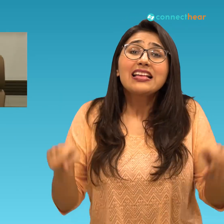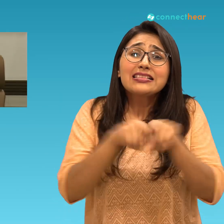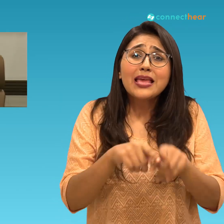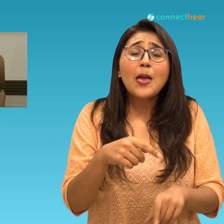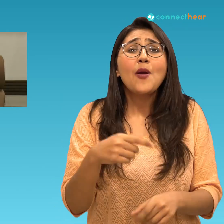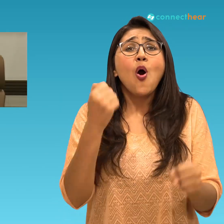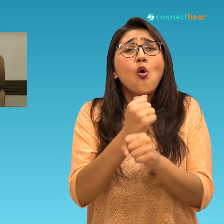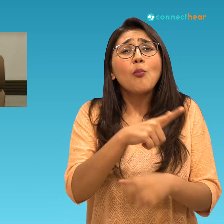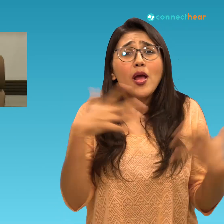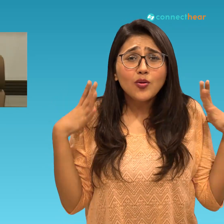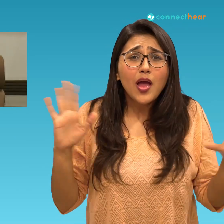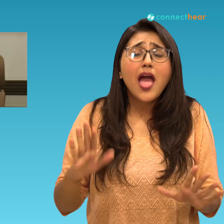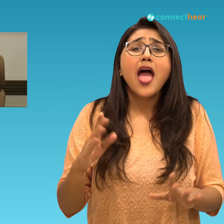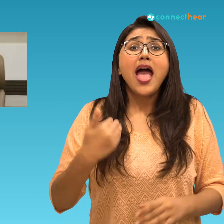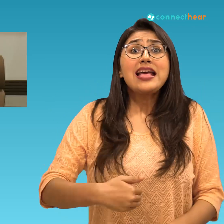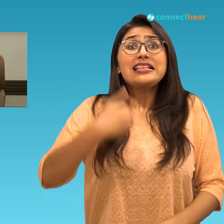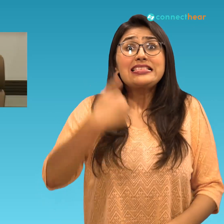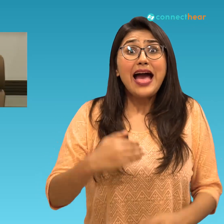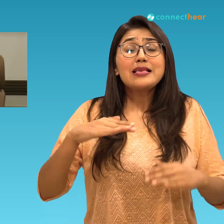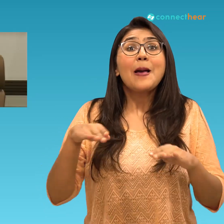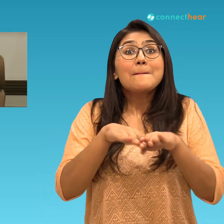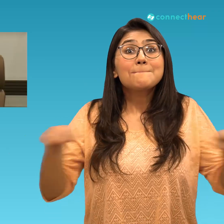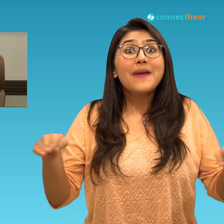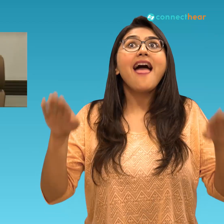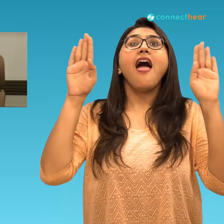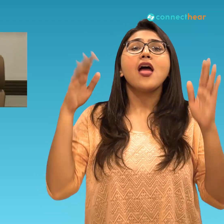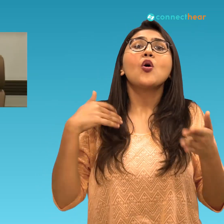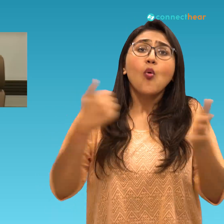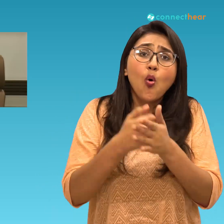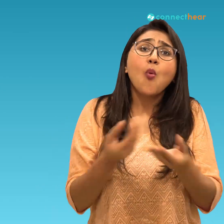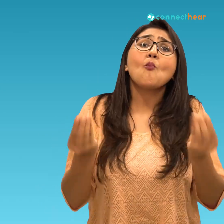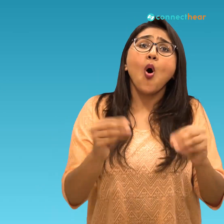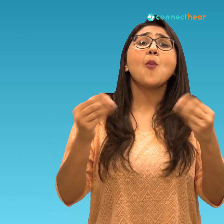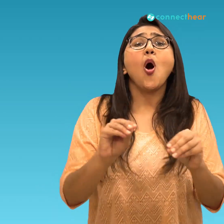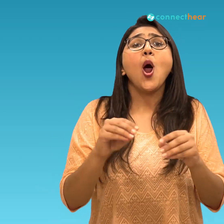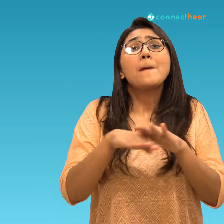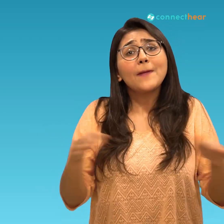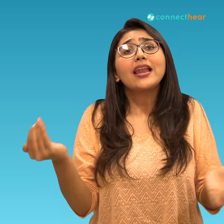ایک ہفتے کے اندر انشاءاللہ 1000 HDU بیڈز اور ڈیولپ ہو جائے گا۔